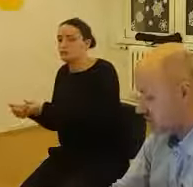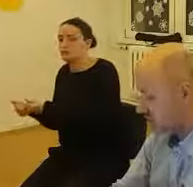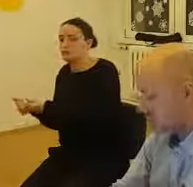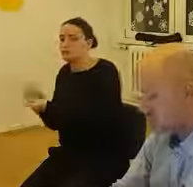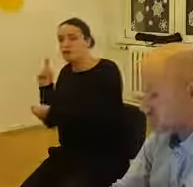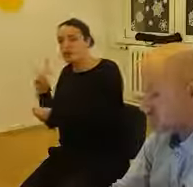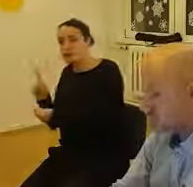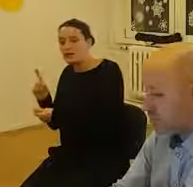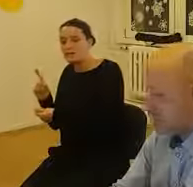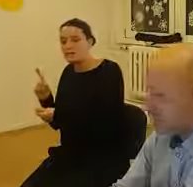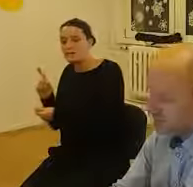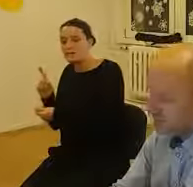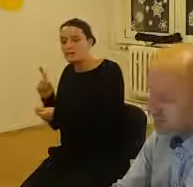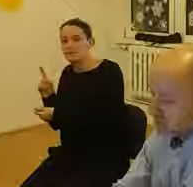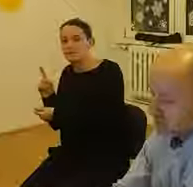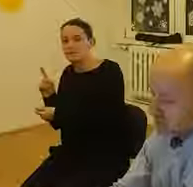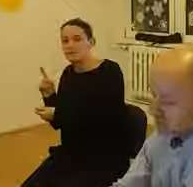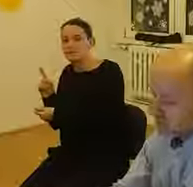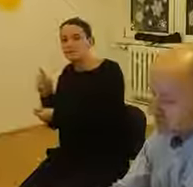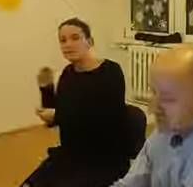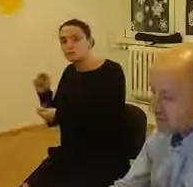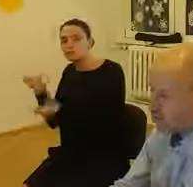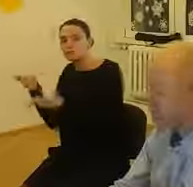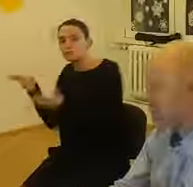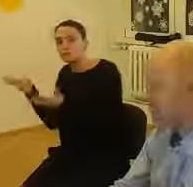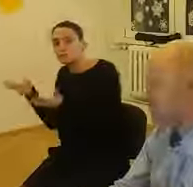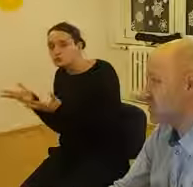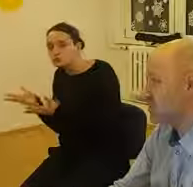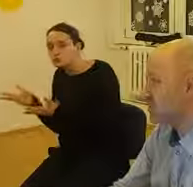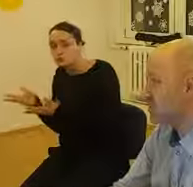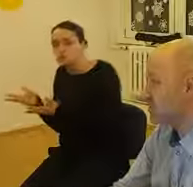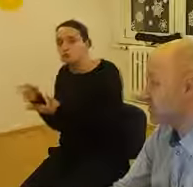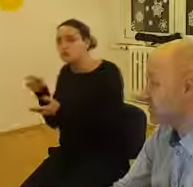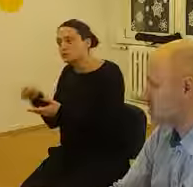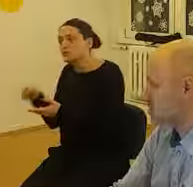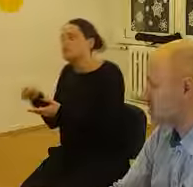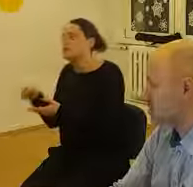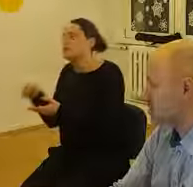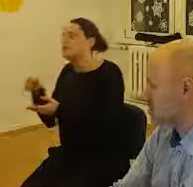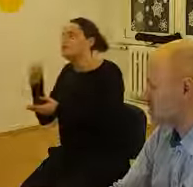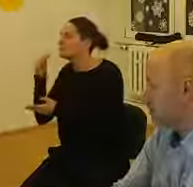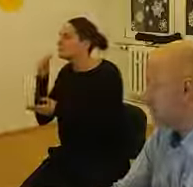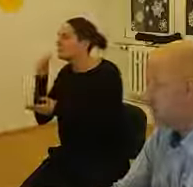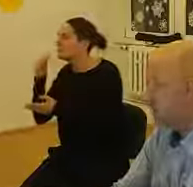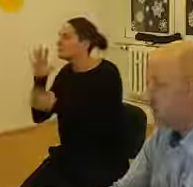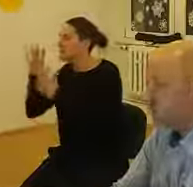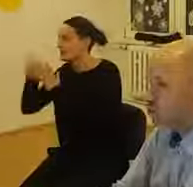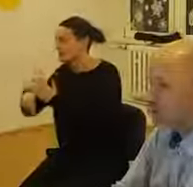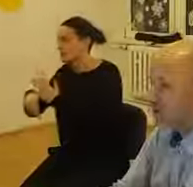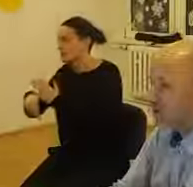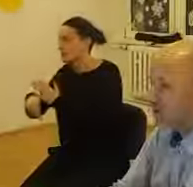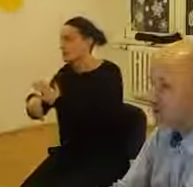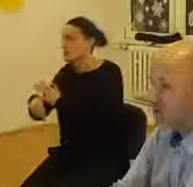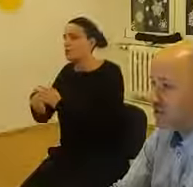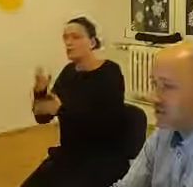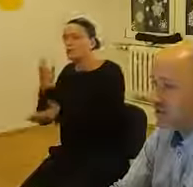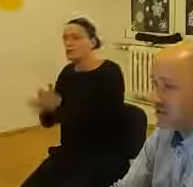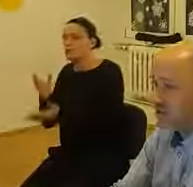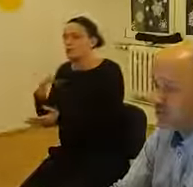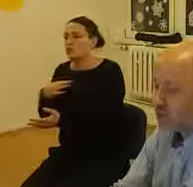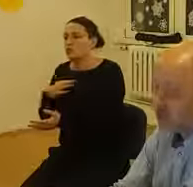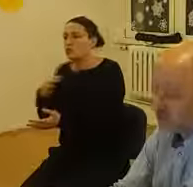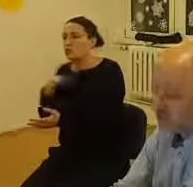rzeczy, które będą miały miejsce, czy zostaną postawione na terenie należącym do miasta. Duża część